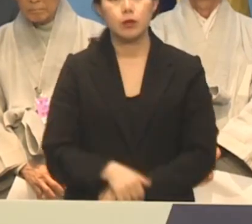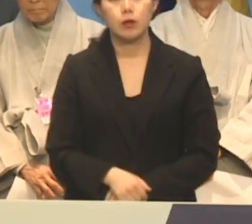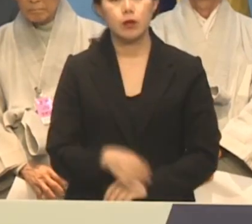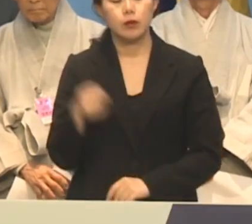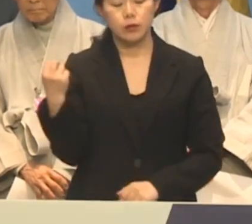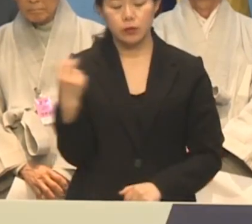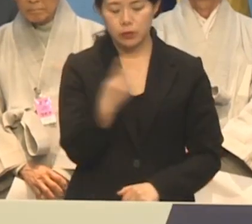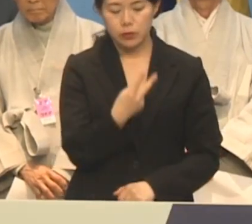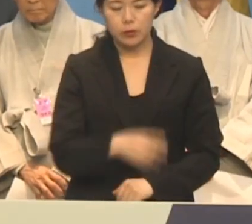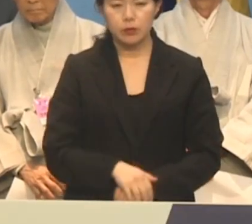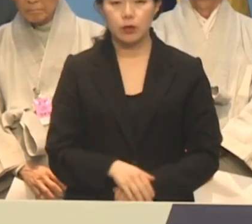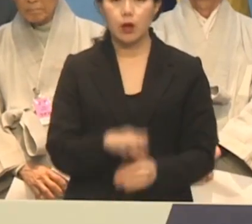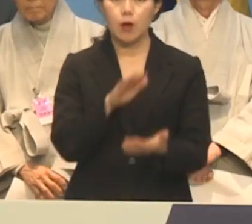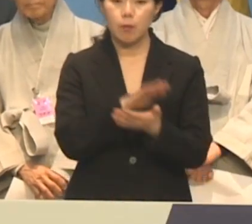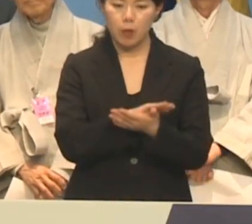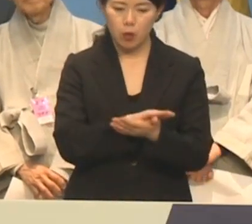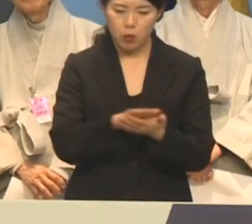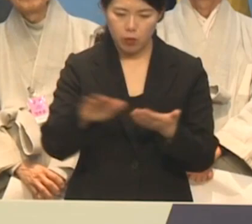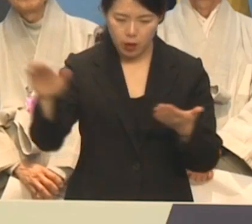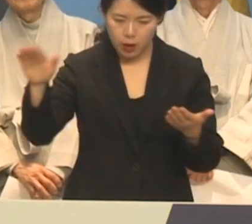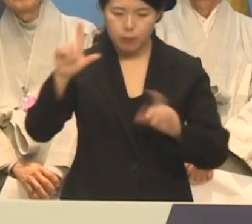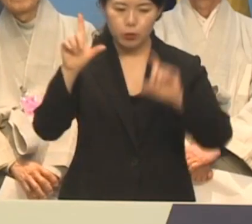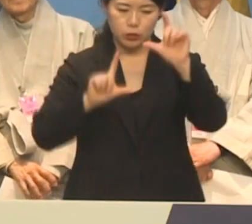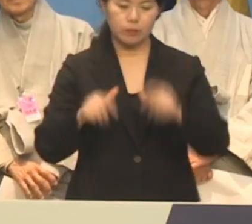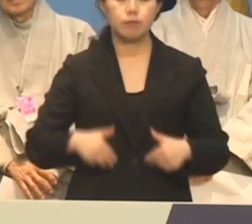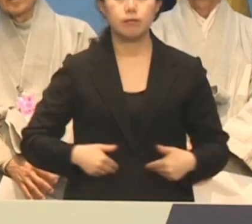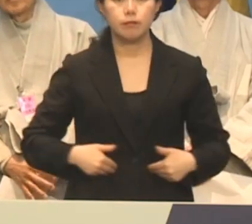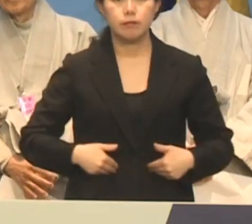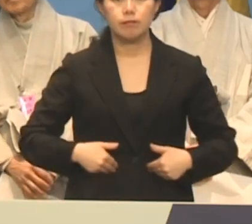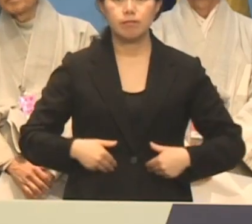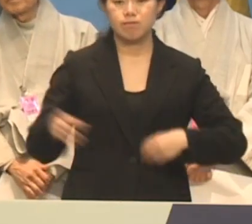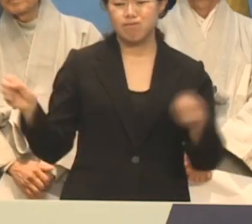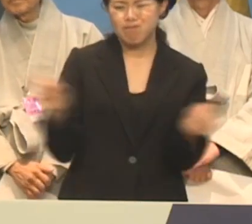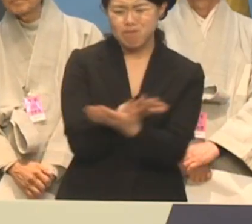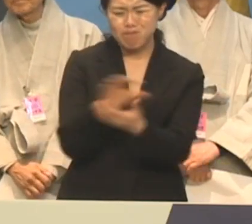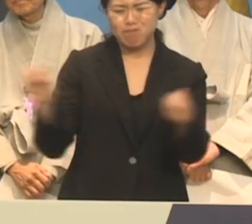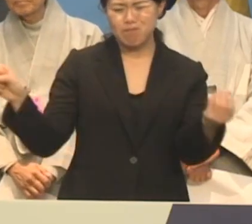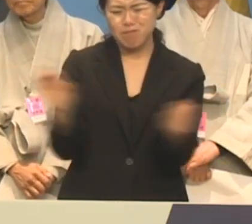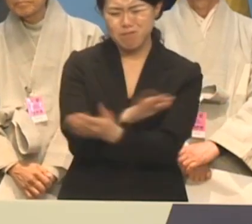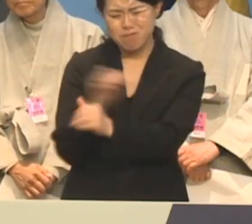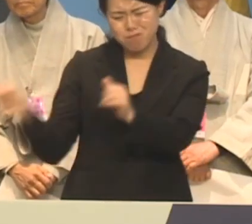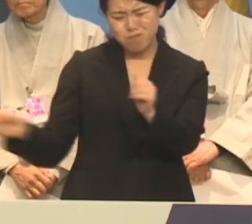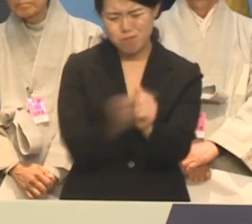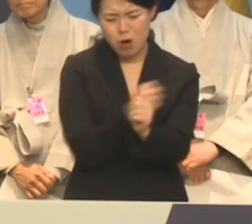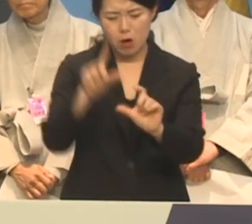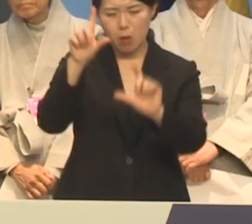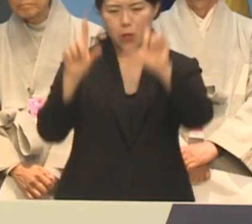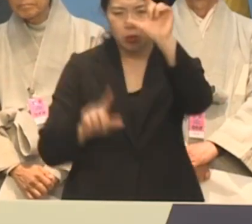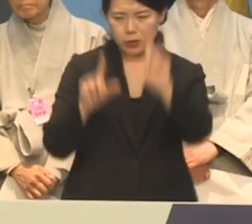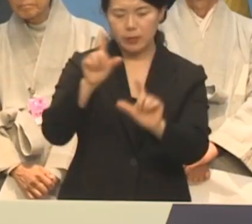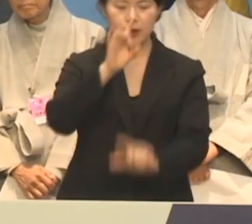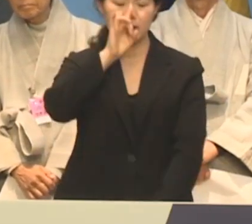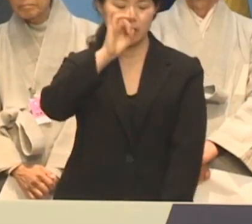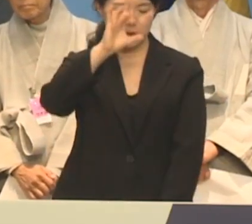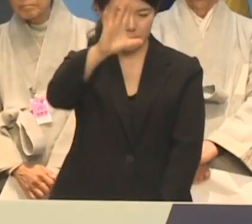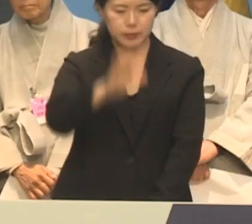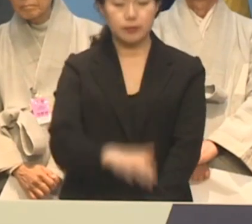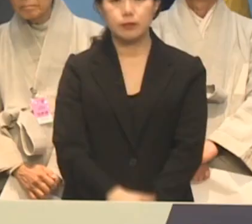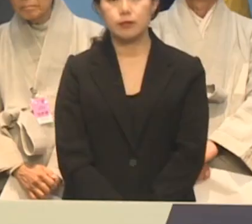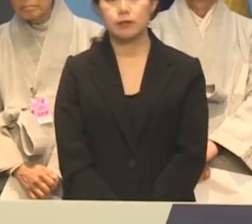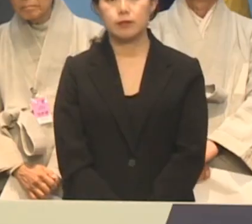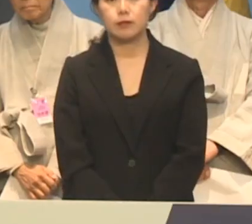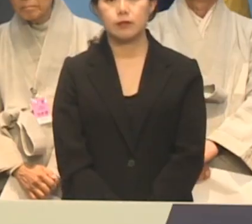동시에 평화적이어야 합니다. 폭력을 어떤 경우에도 용납될 수